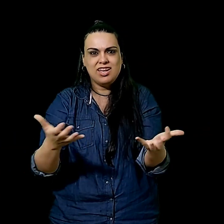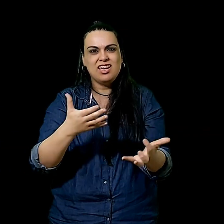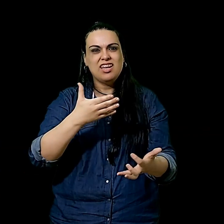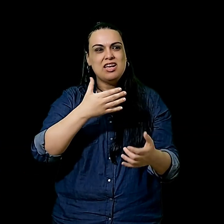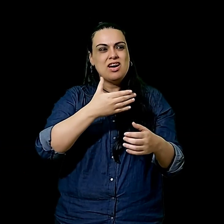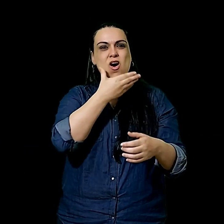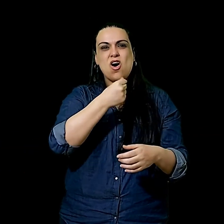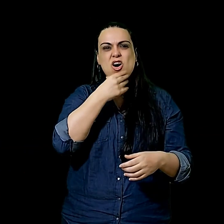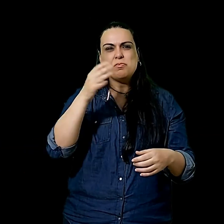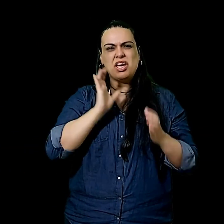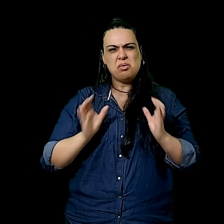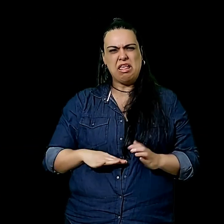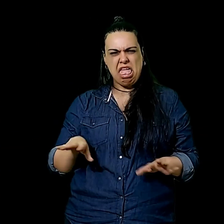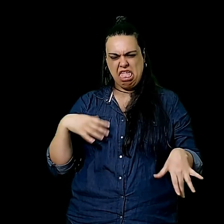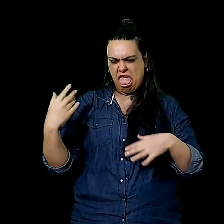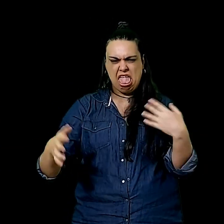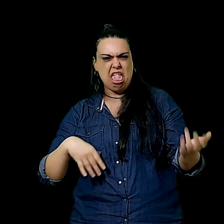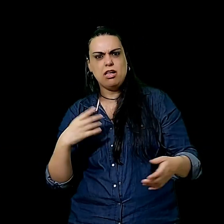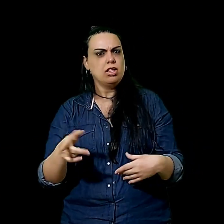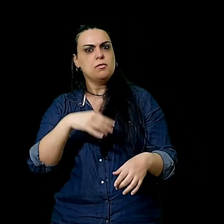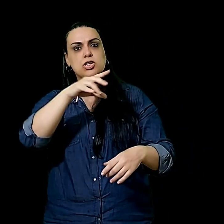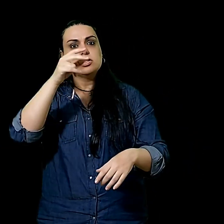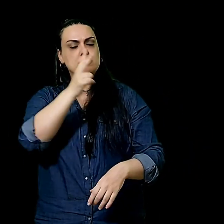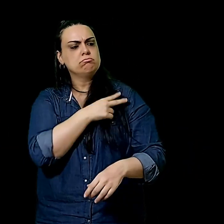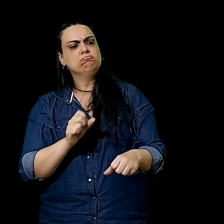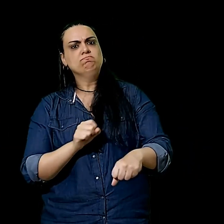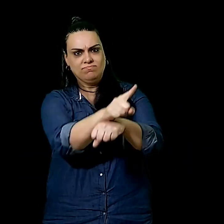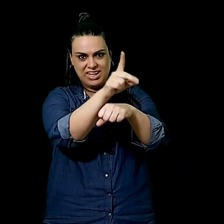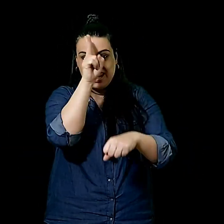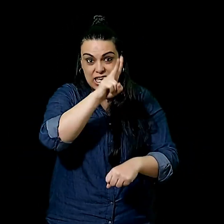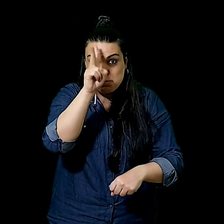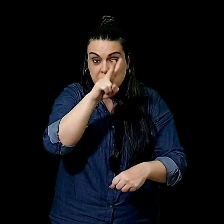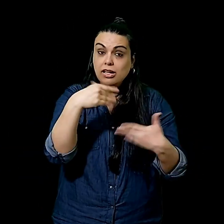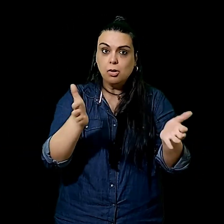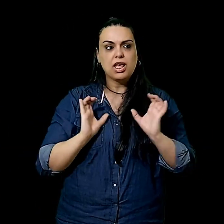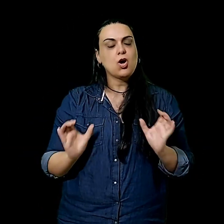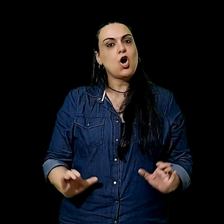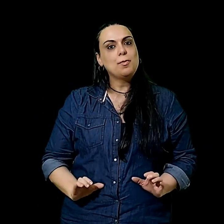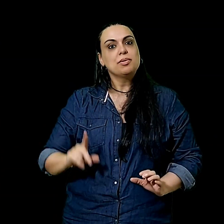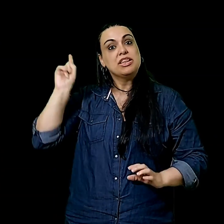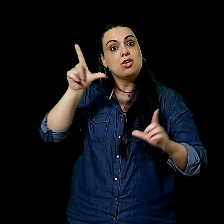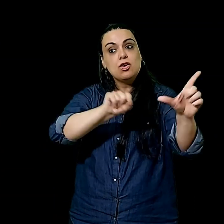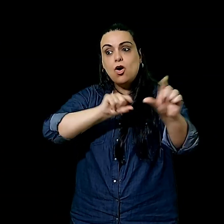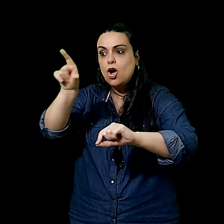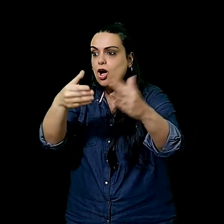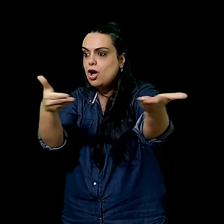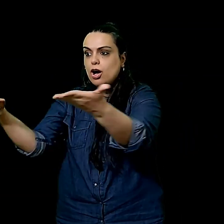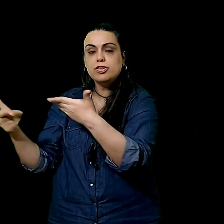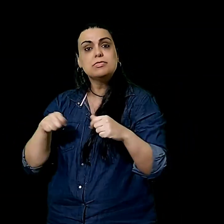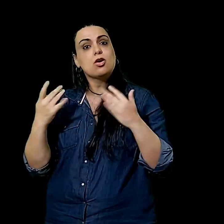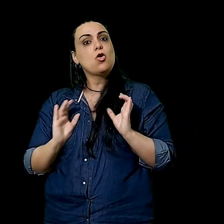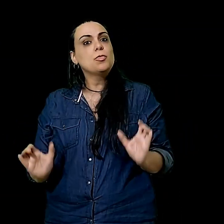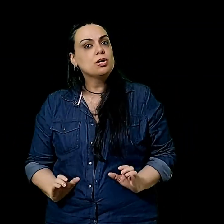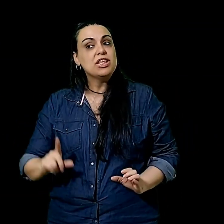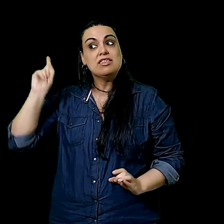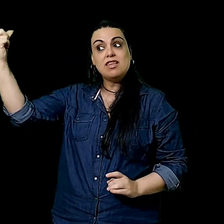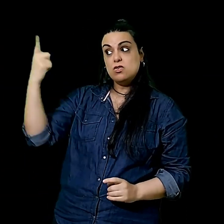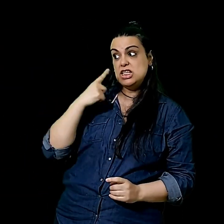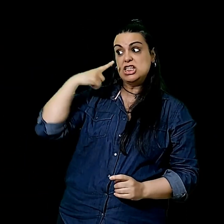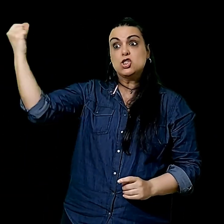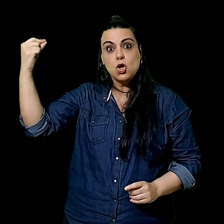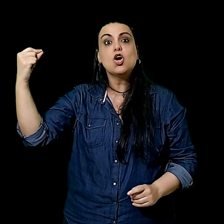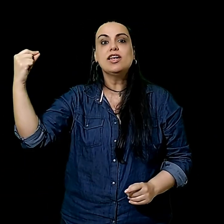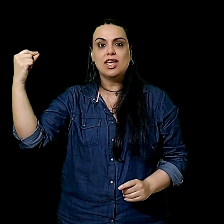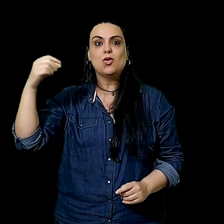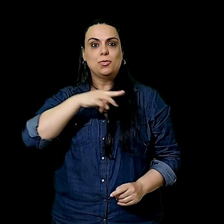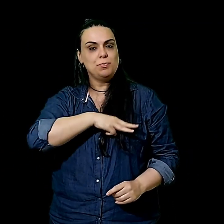gente compreender. E aí, ele termina esse versículo dizendo assim: pondo-me no ministério. Então veja, pondo-me, eu tô com esse copo